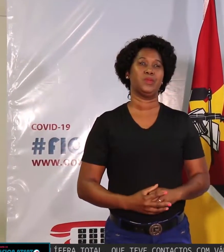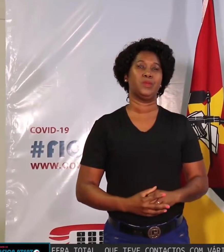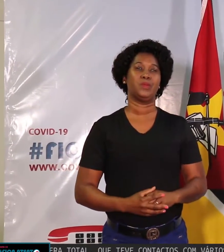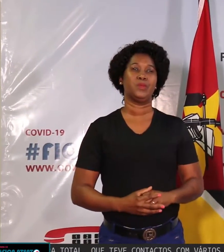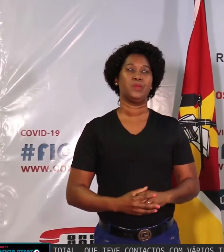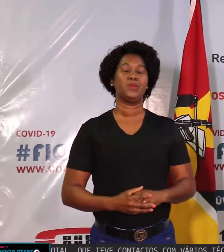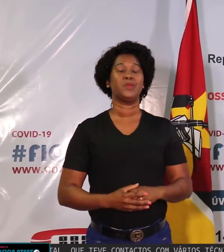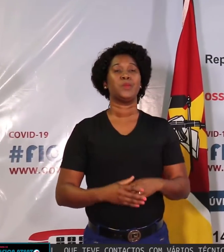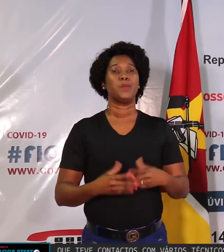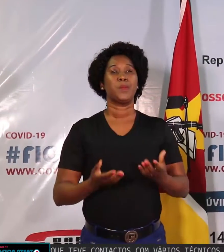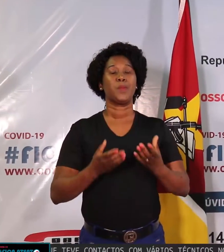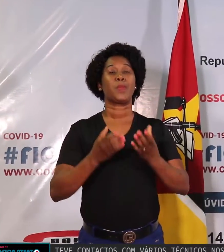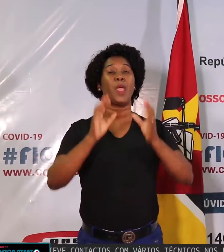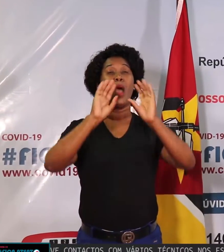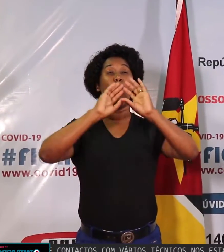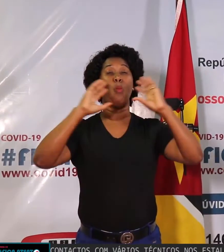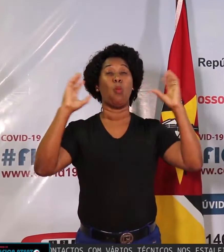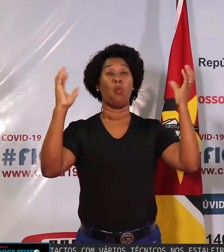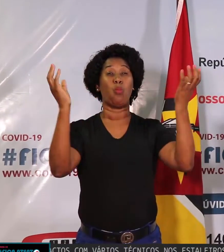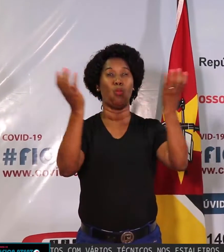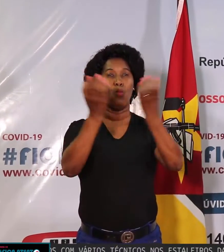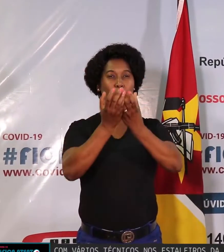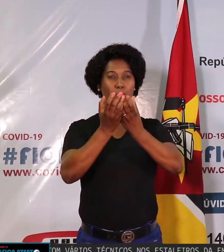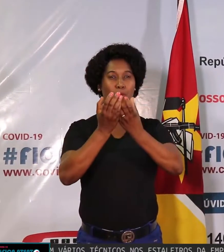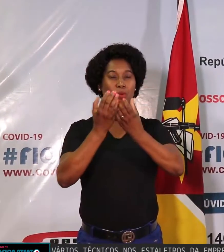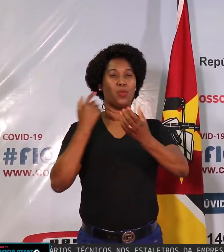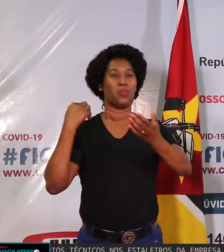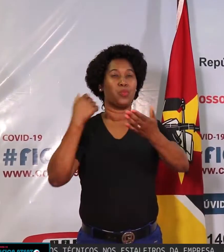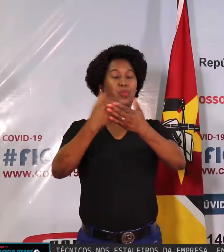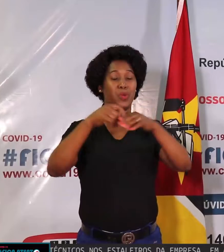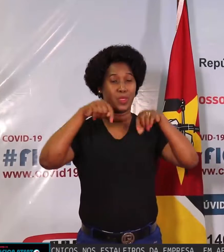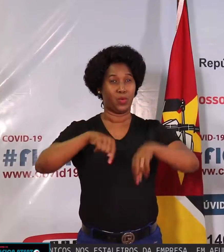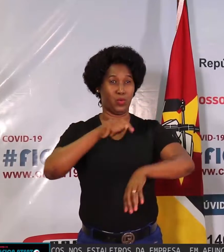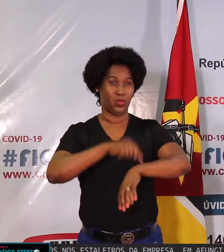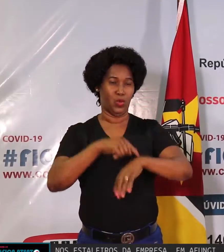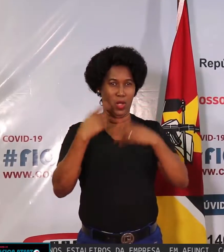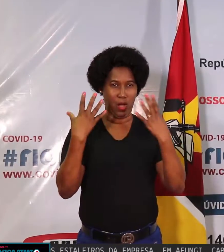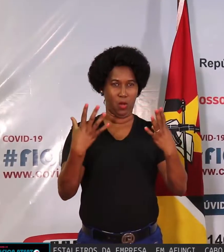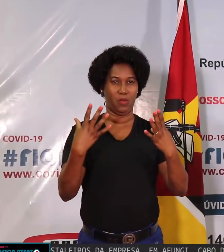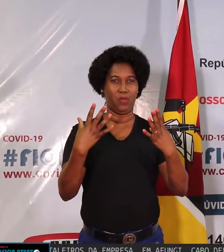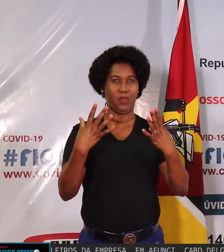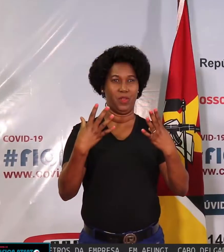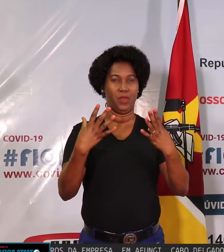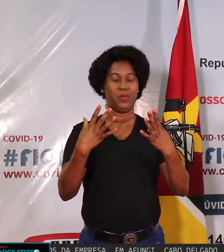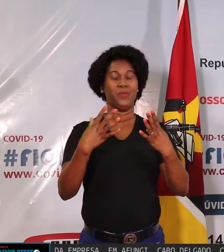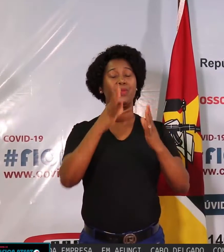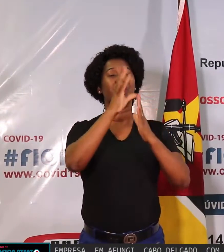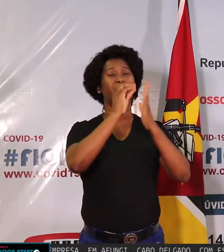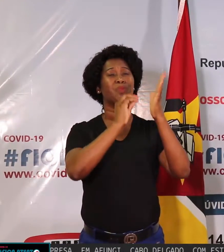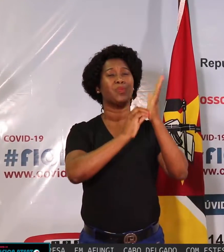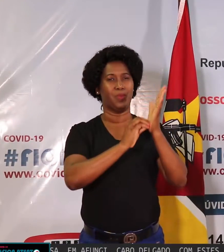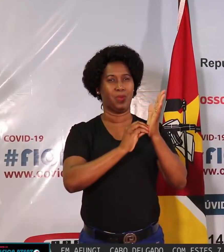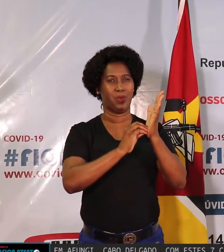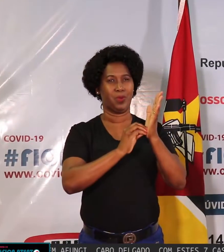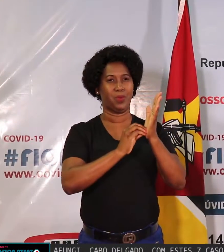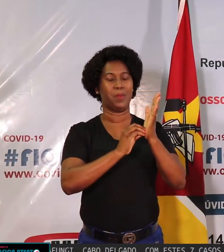A nível global, até às 9 horas de hoje, dia 8 de abril de 2020, tinham sido registrados um